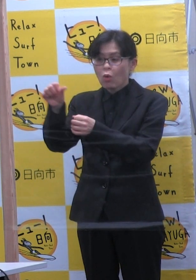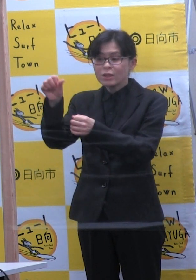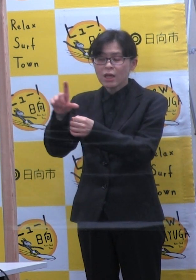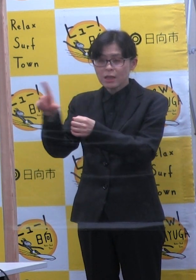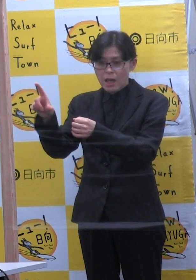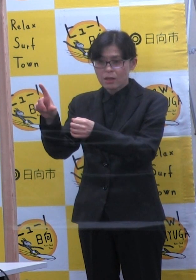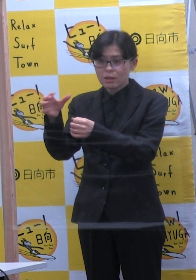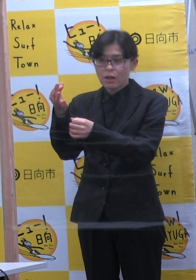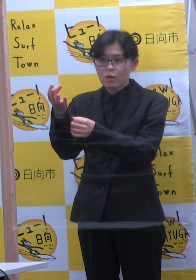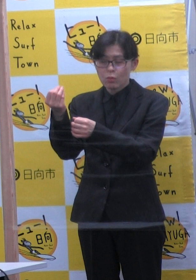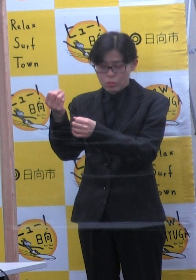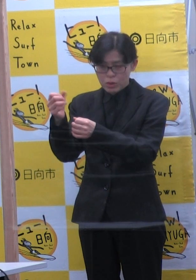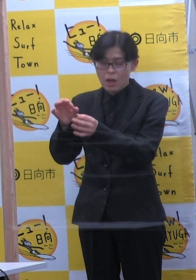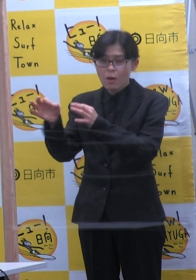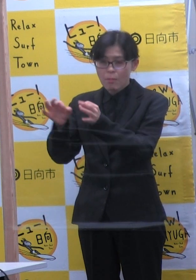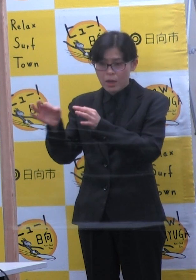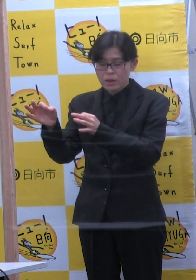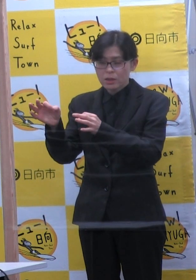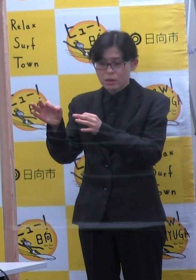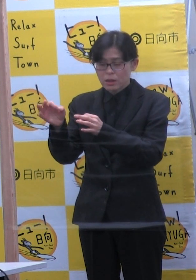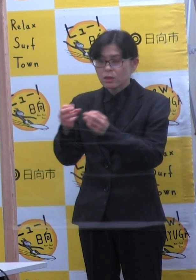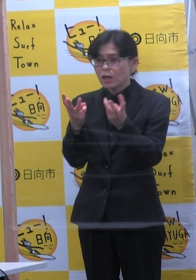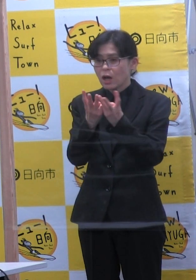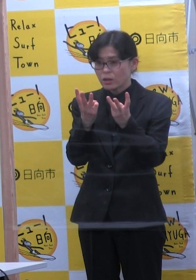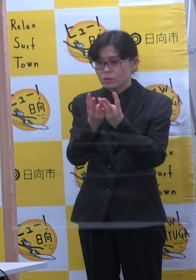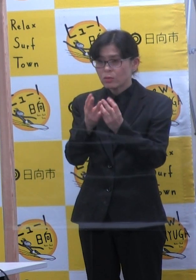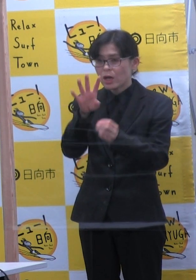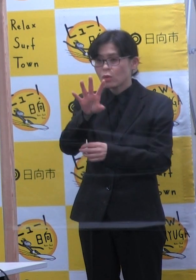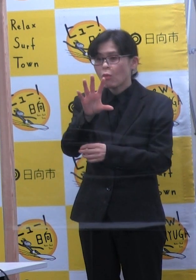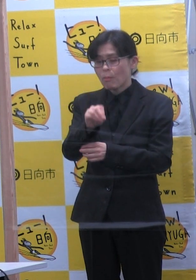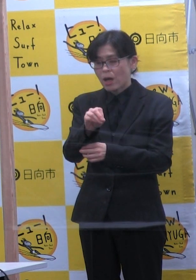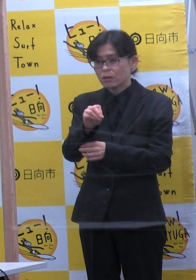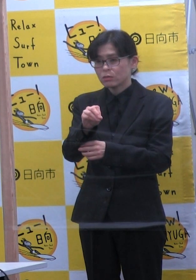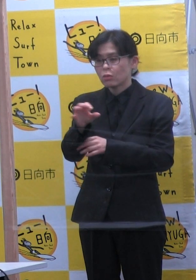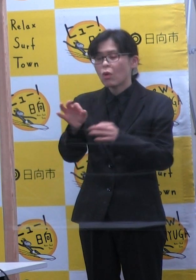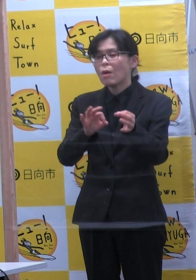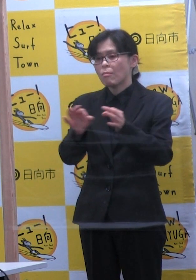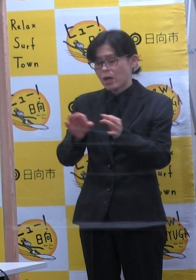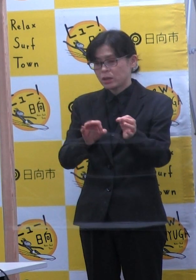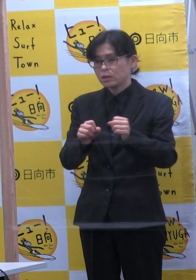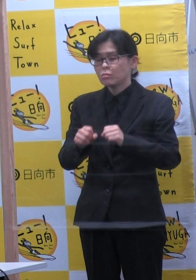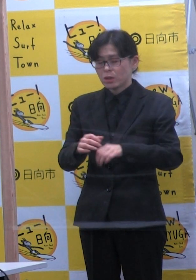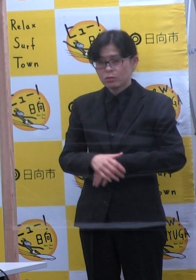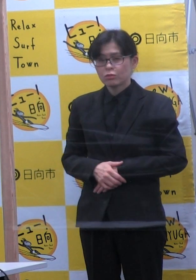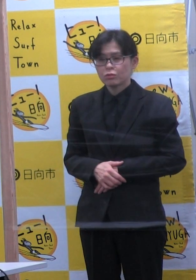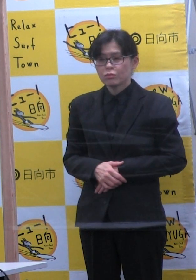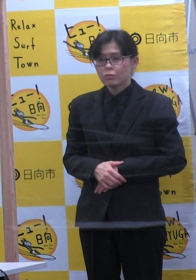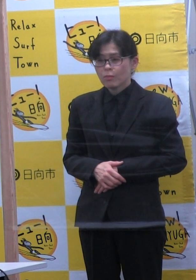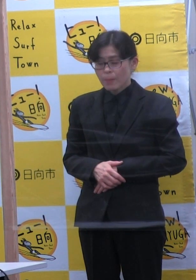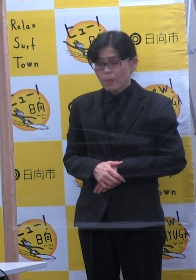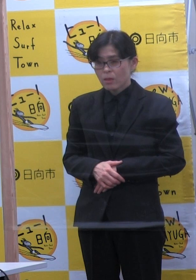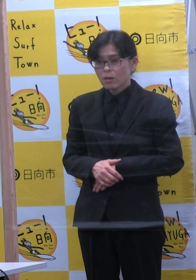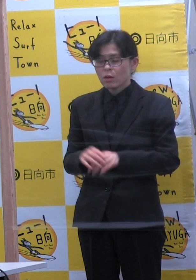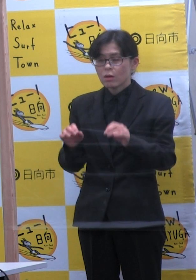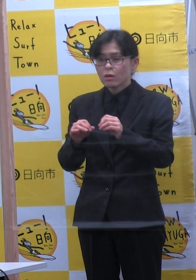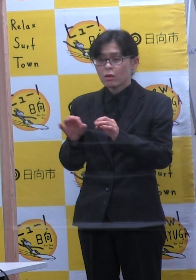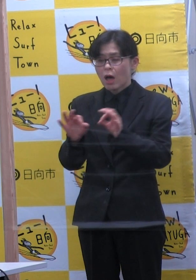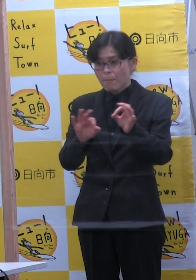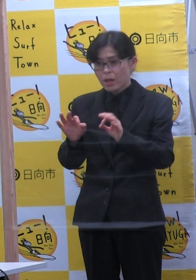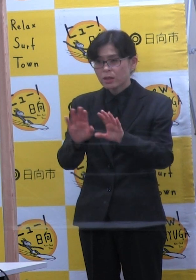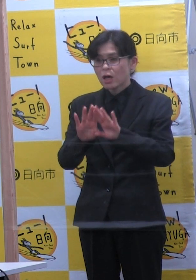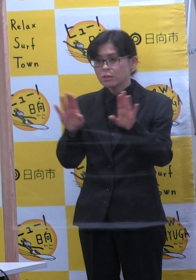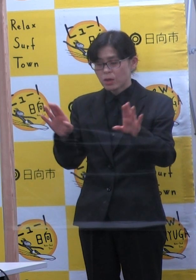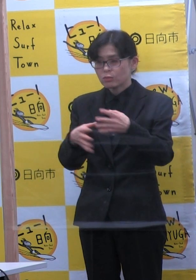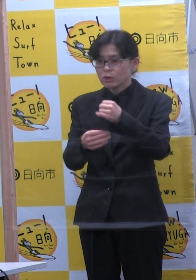ットとし、4万セットを発行することとしています。販売開始時期